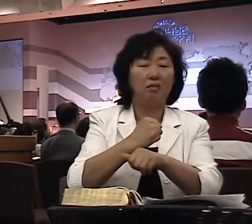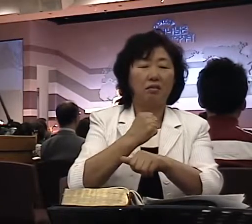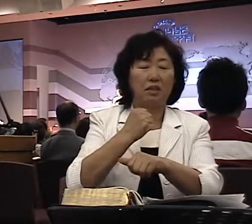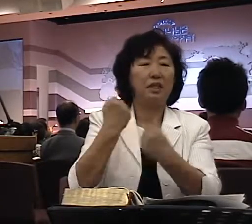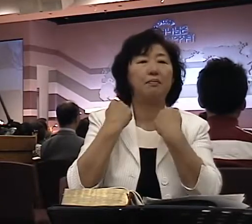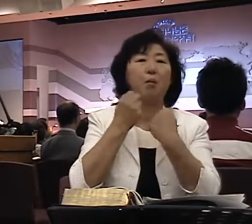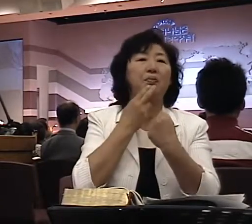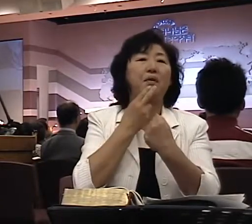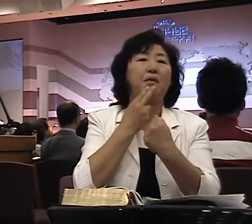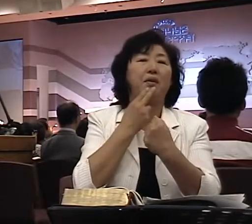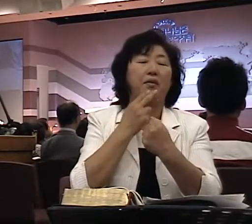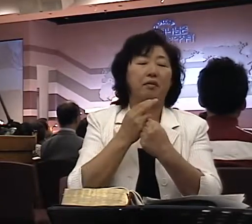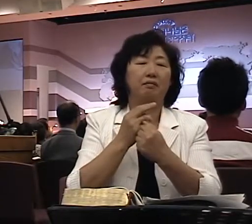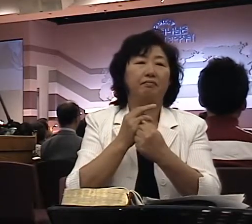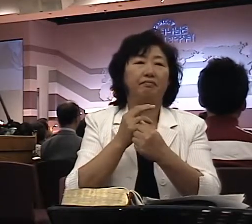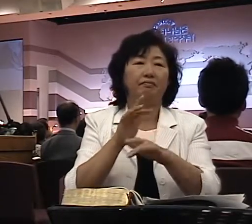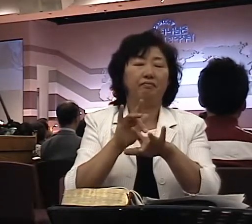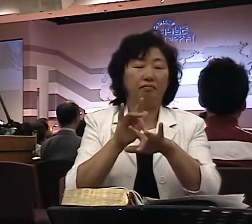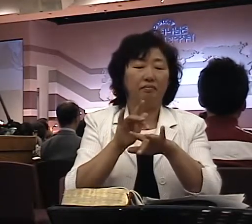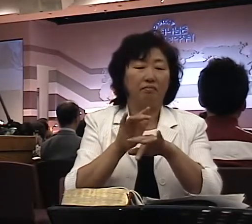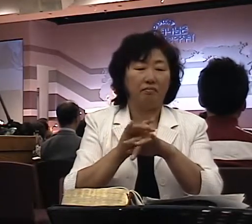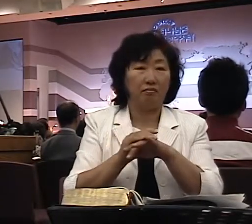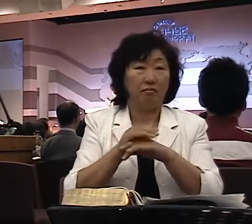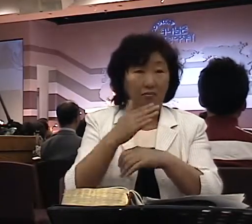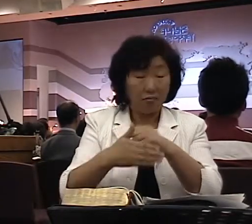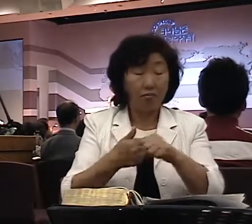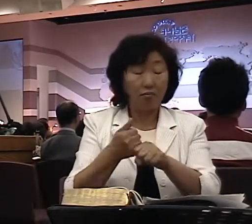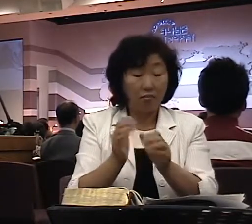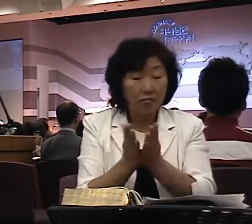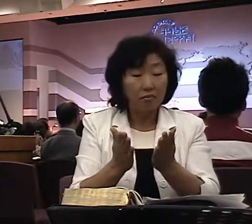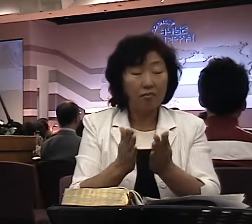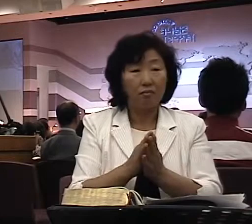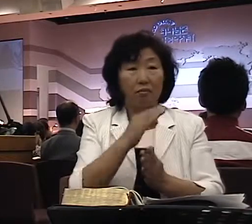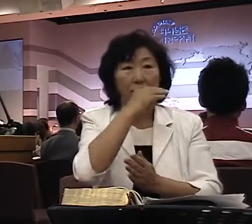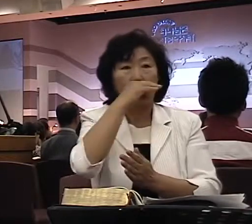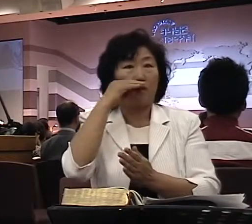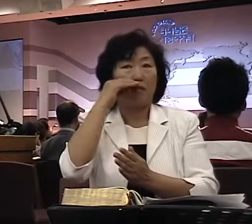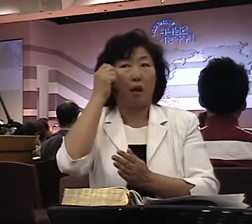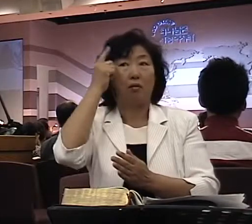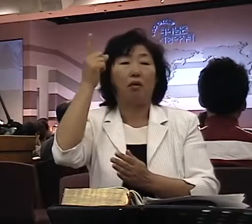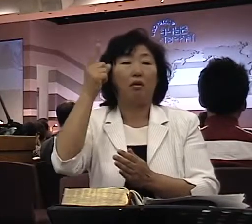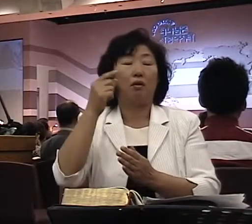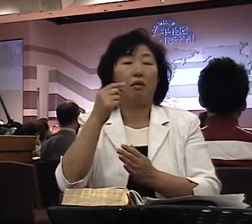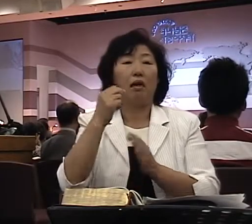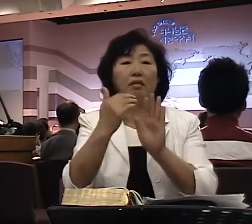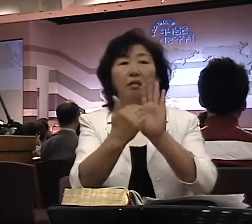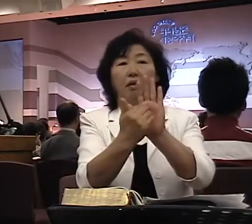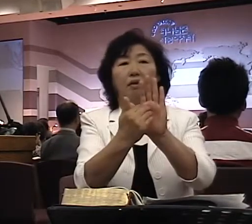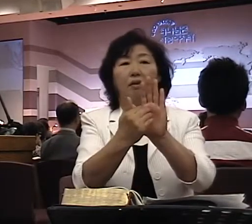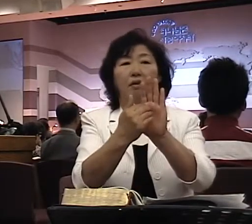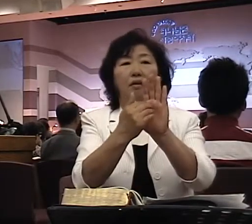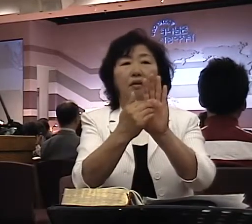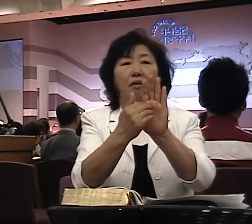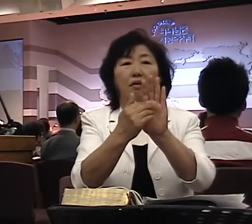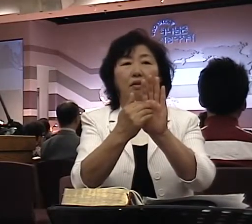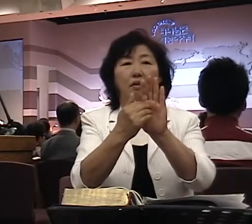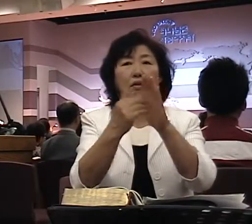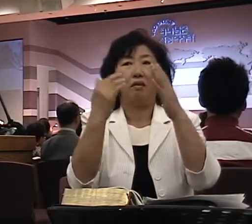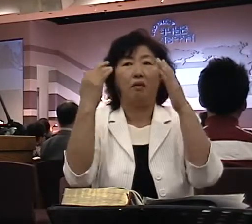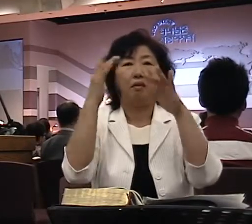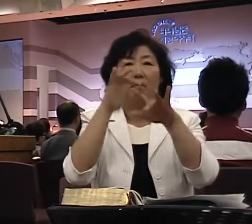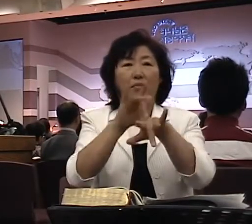것입니다. 성경에 이렇게 말씀을 하십니다. 근신하라 깨어라. 너희 대적 마귀가 우는 사자같이